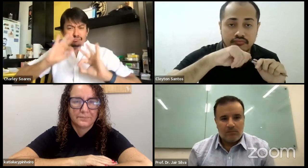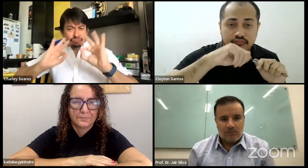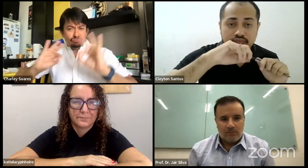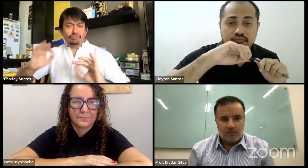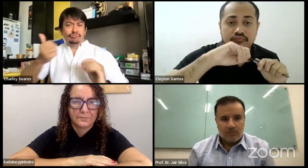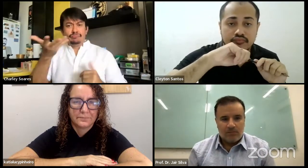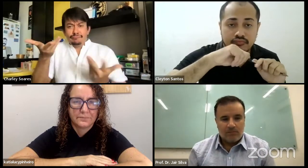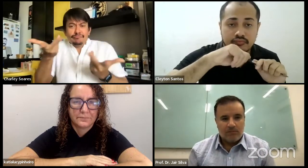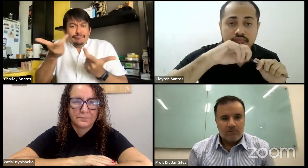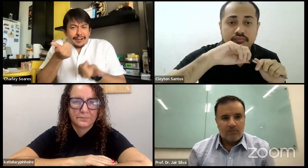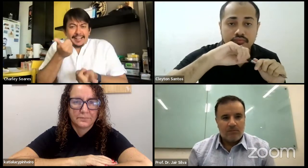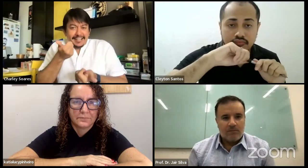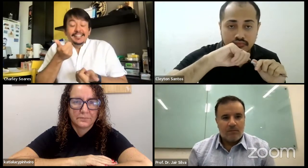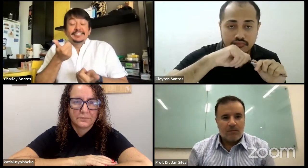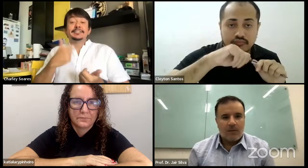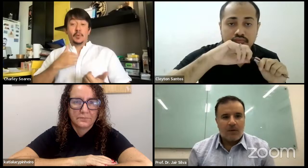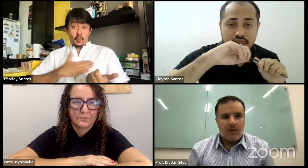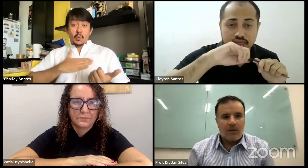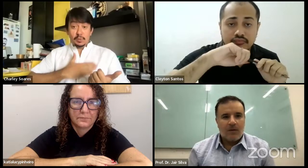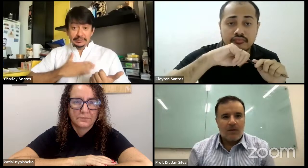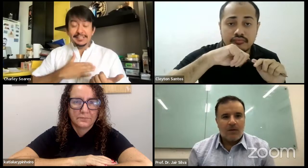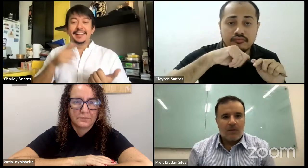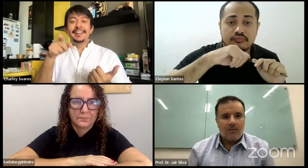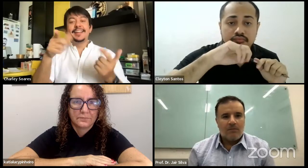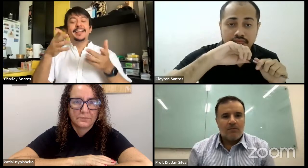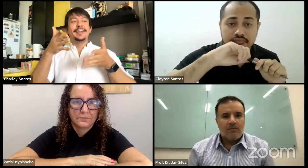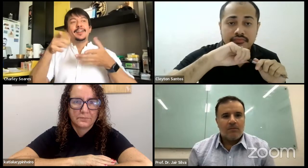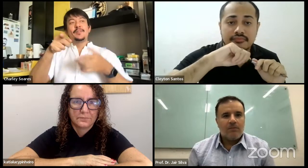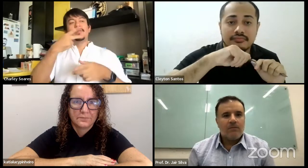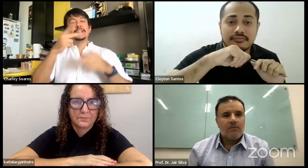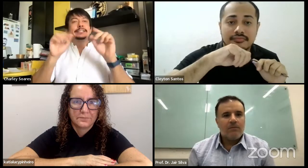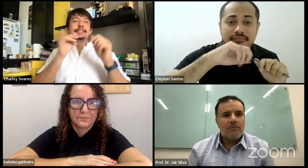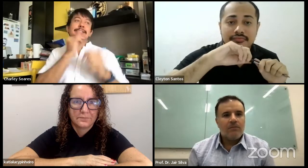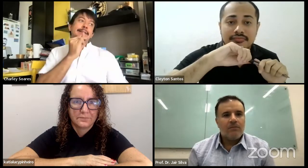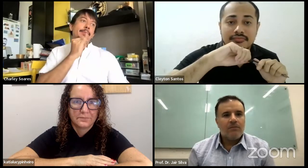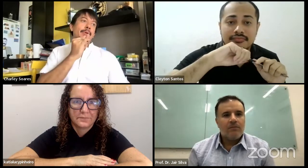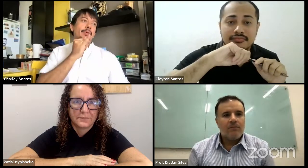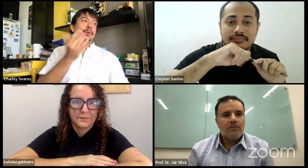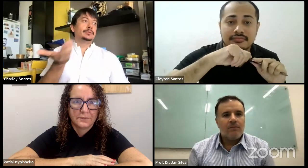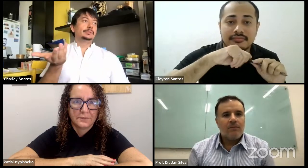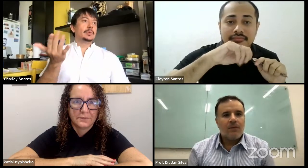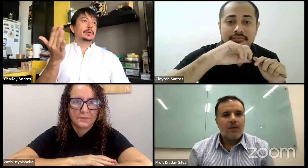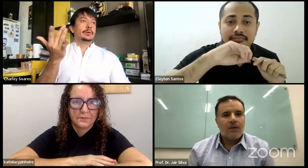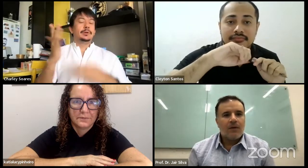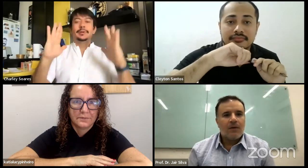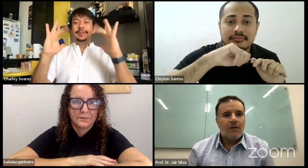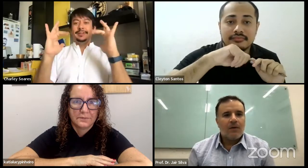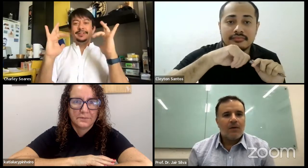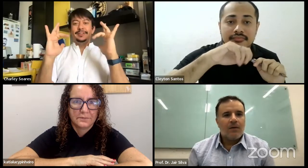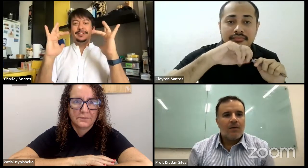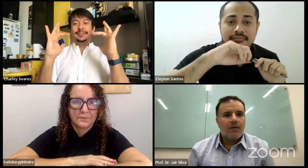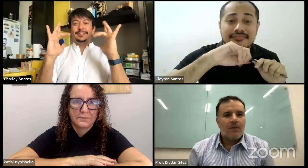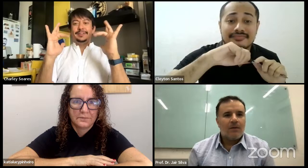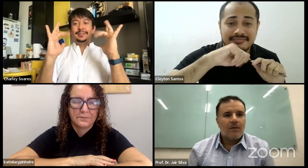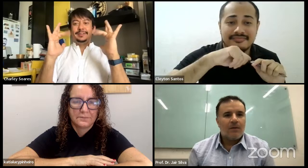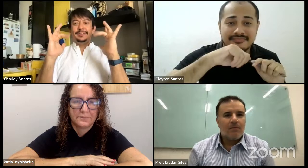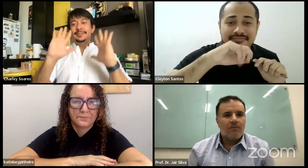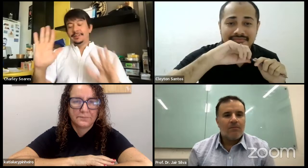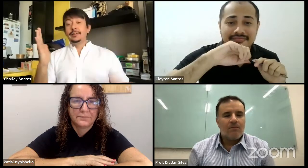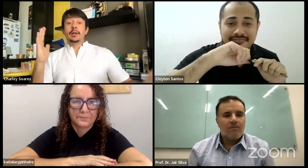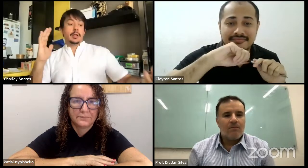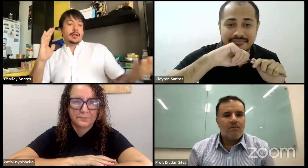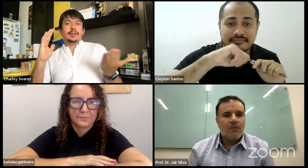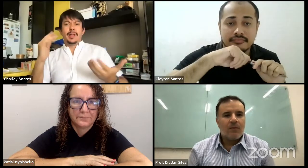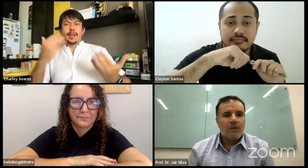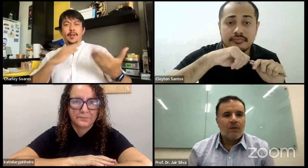Na questão das fotos, nas ilustrações que você colocou, elas são muito boas, eu gostei, mas,